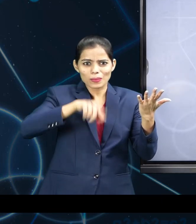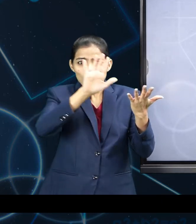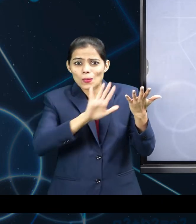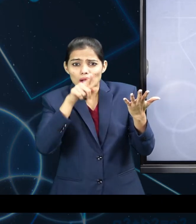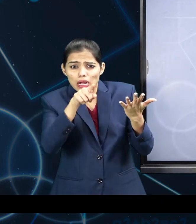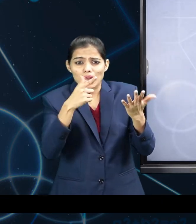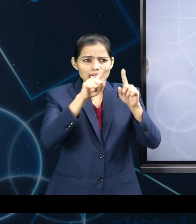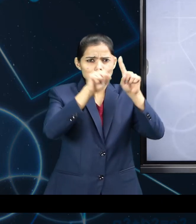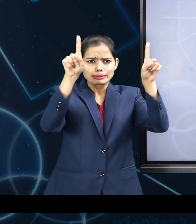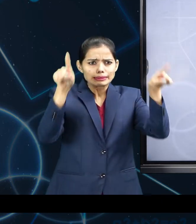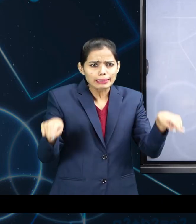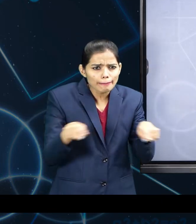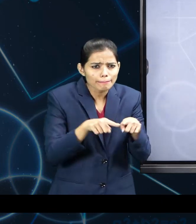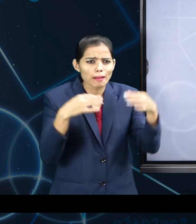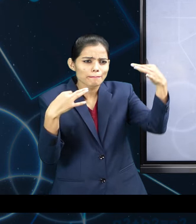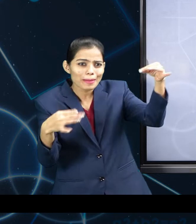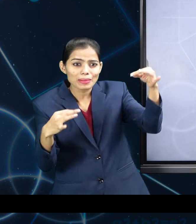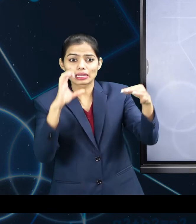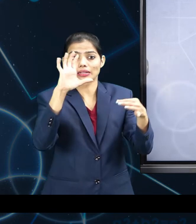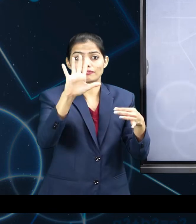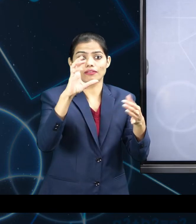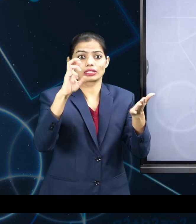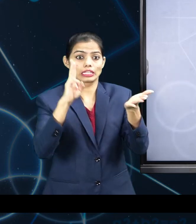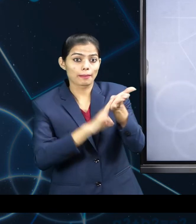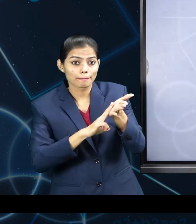5 సెంటీమీటర్లకు 3 సెంటీమీటర్లు.